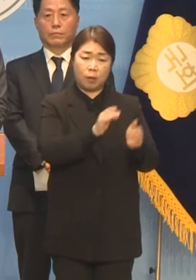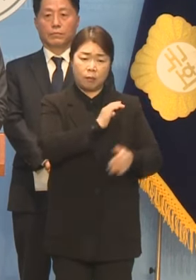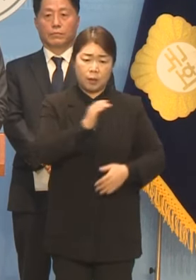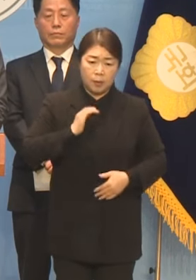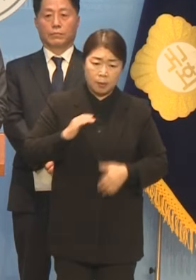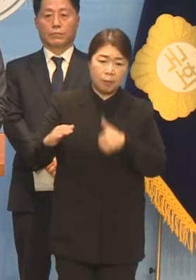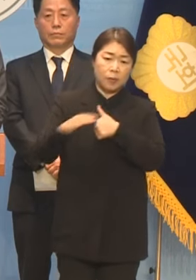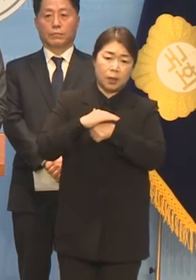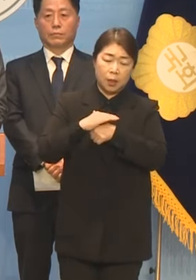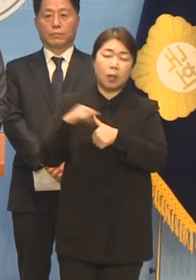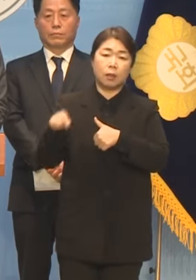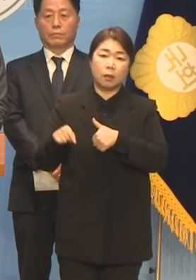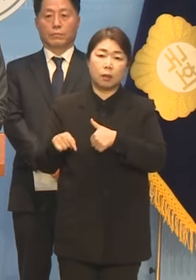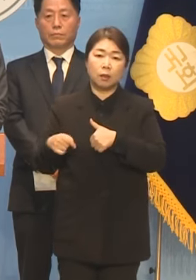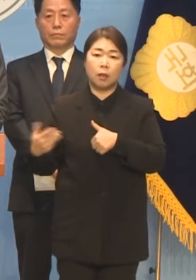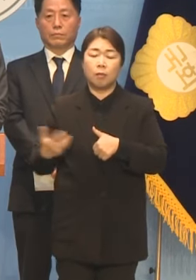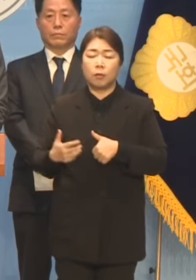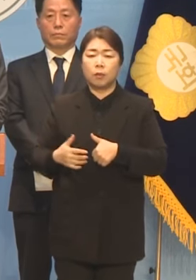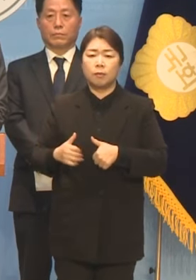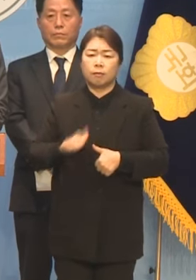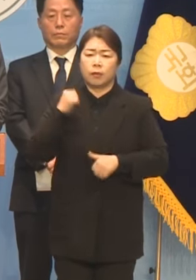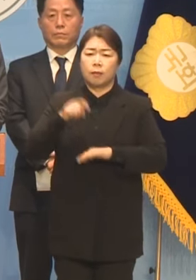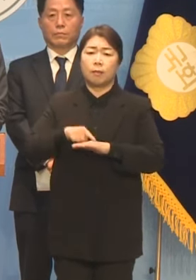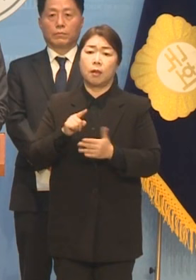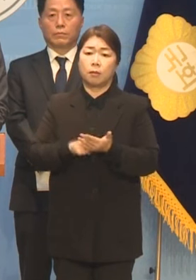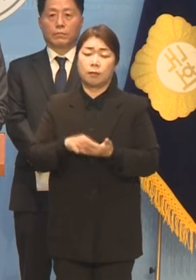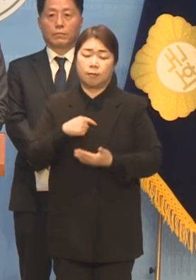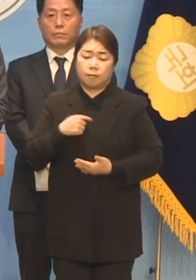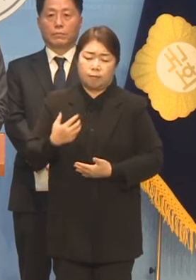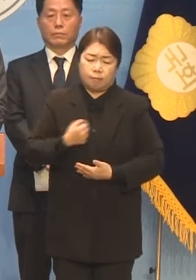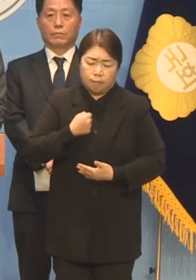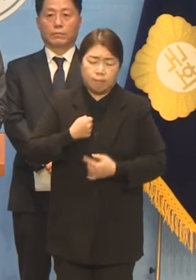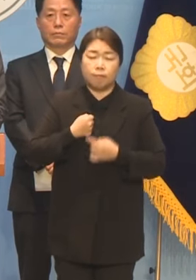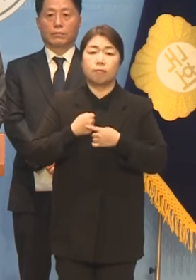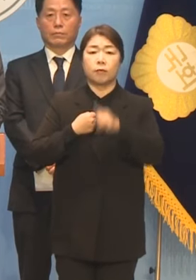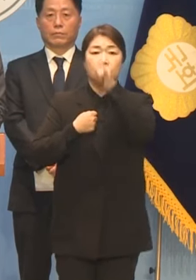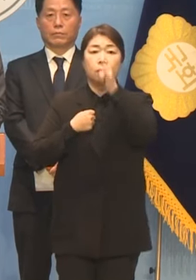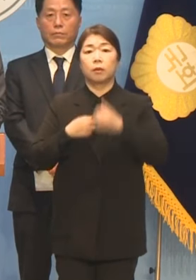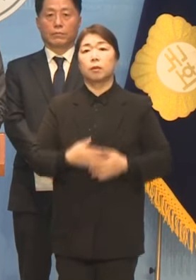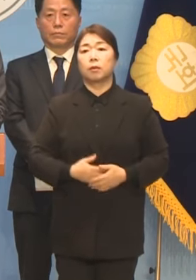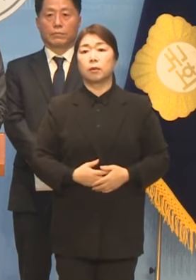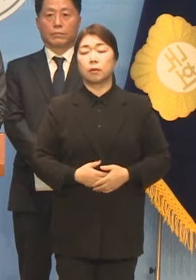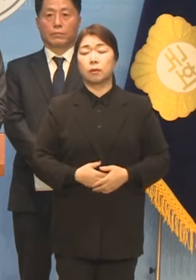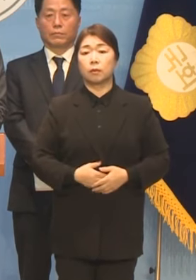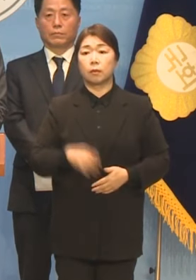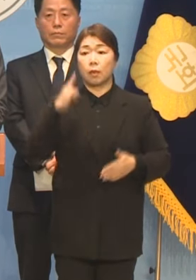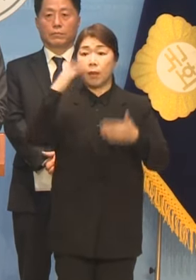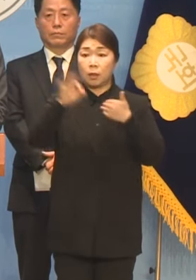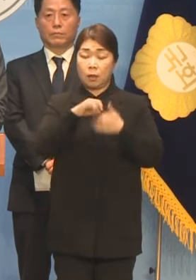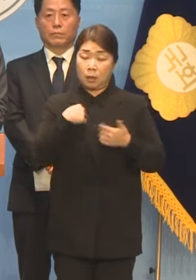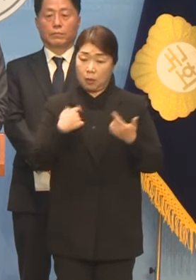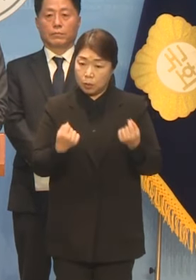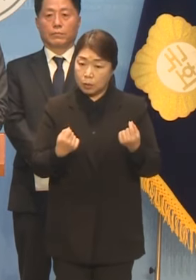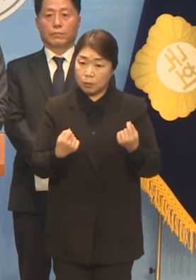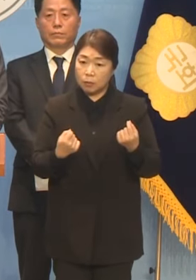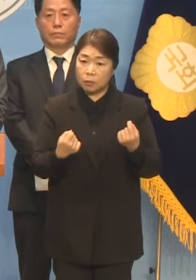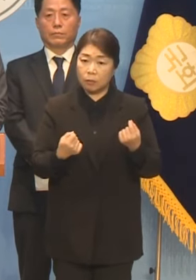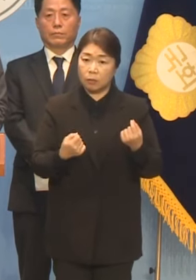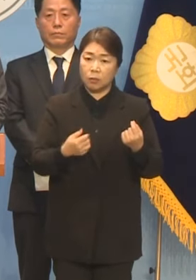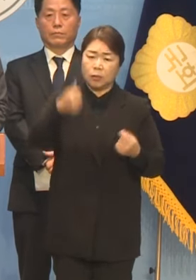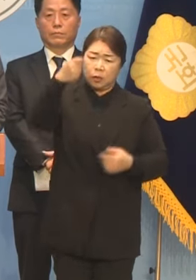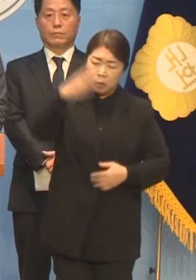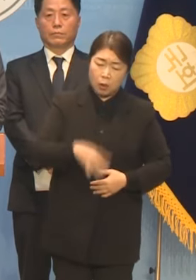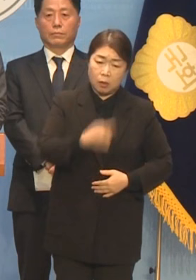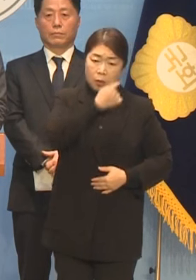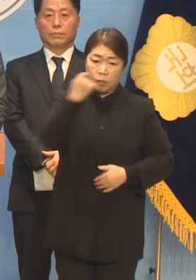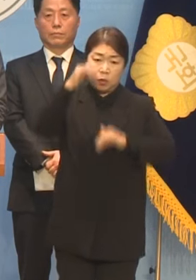배신당한 아픔과 분노의 마음을 가지고 있습니다 만일 저처럼 여러 차례